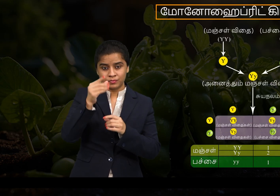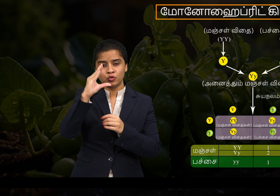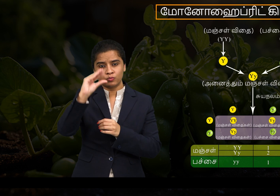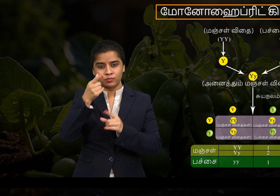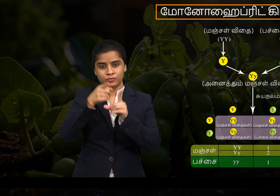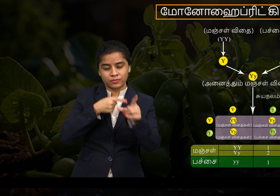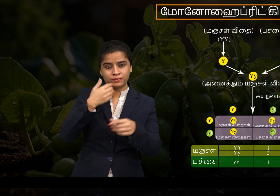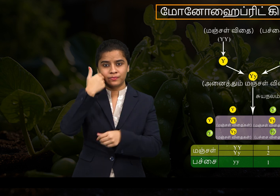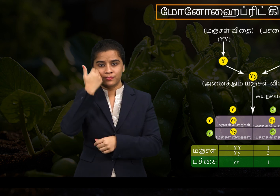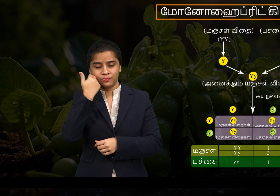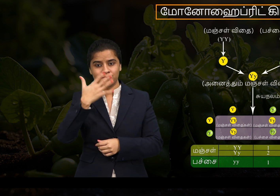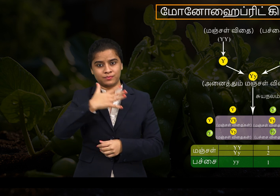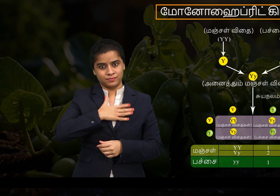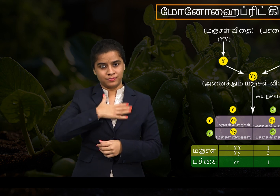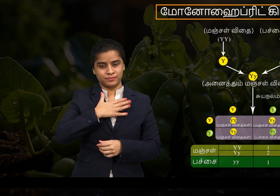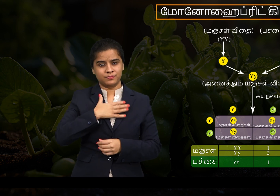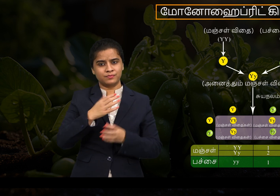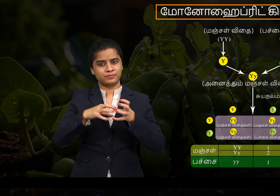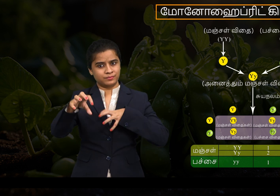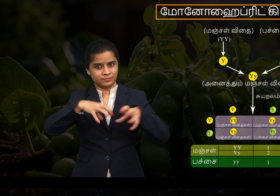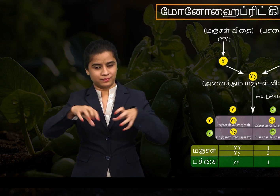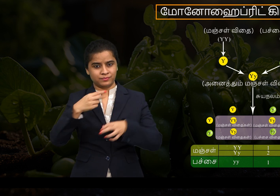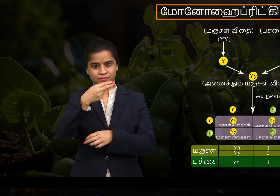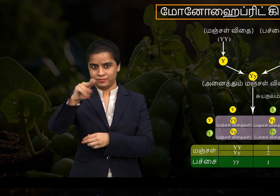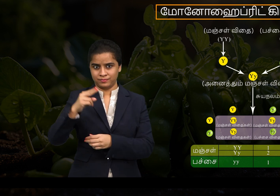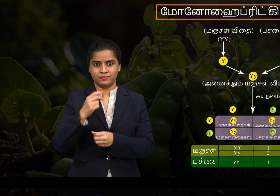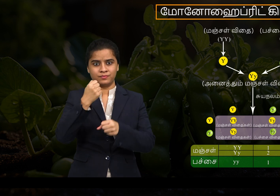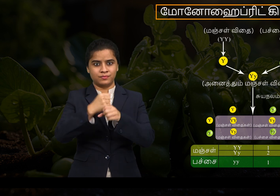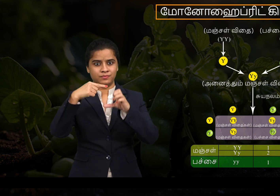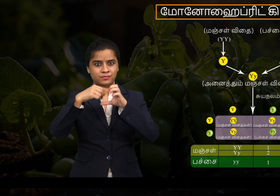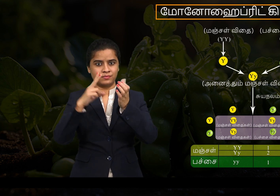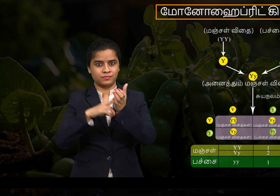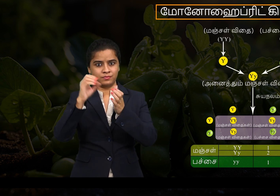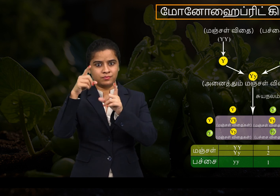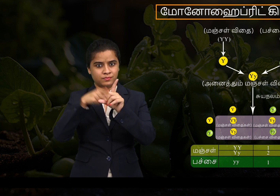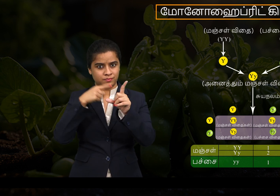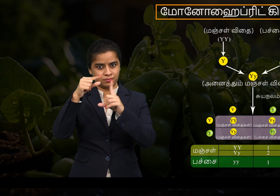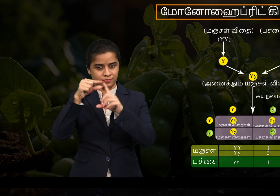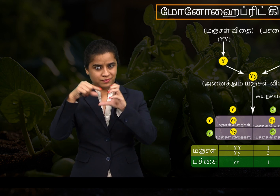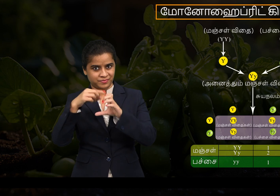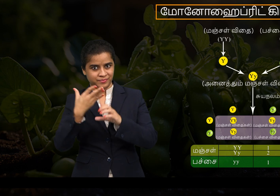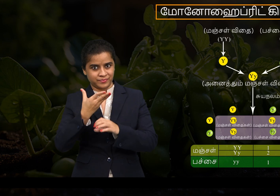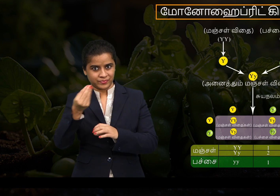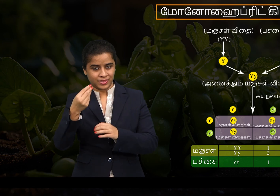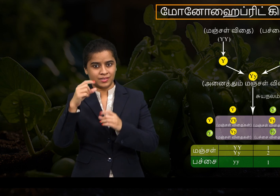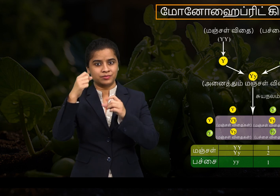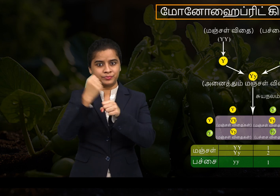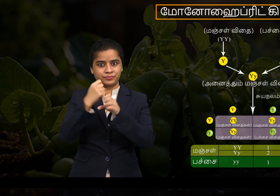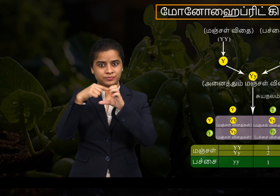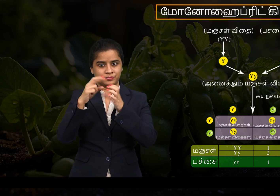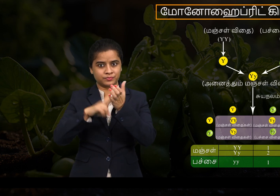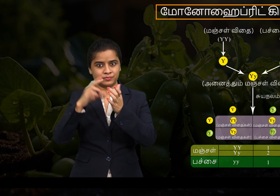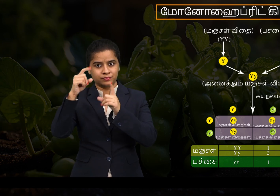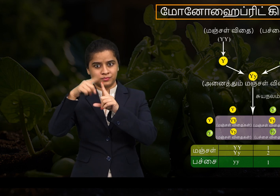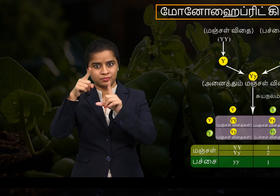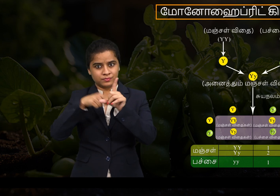எழுத்துக்களால் குறிப்பிடப்படுகிறது. மஞ்சள் மற்றும் பச்சை முறையே மரபணு அமைப்பு எனப்படும் மற்றும் மரபணு அமைப்பு